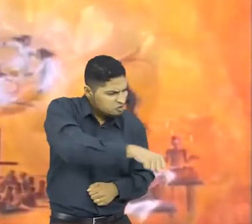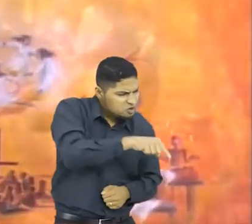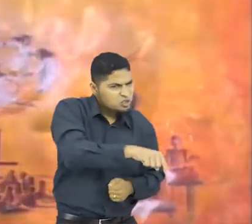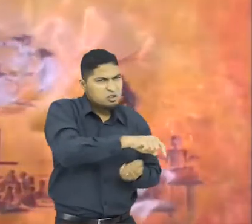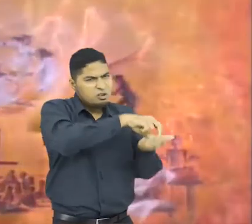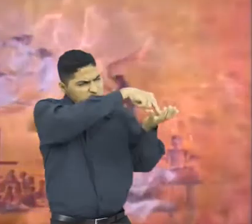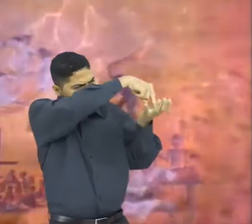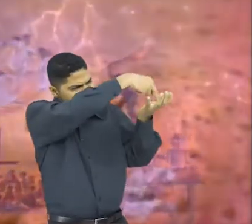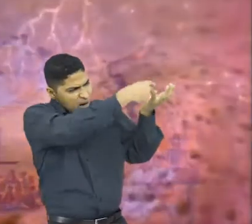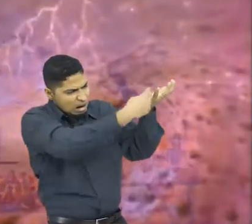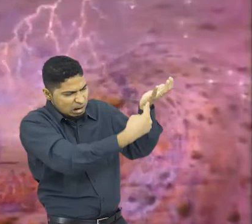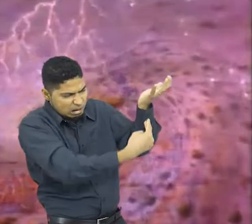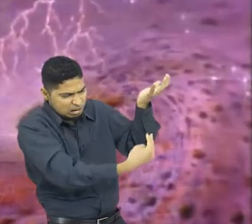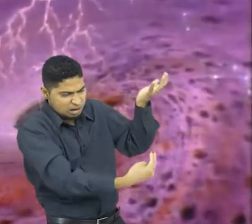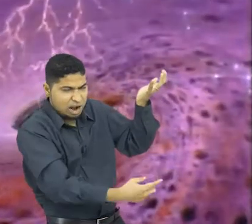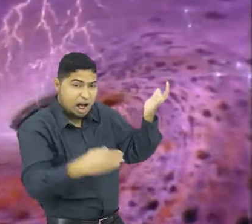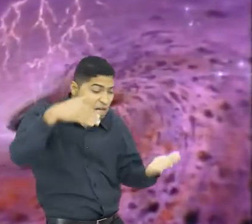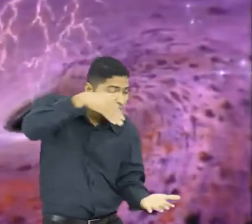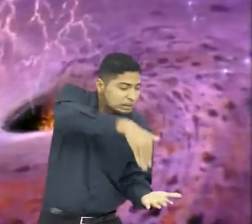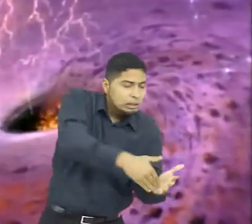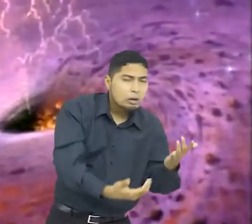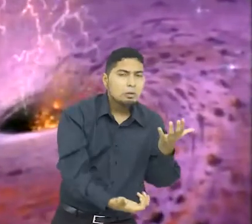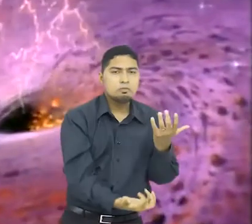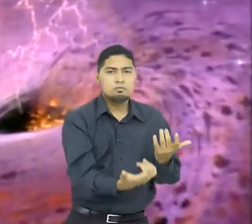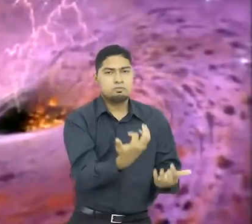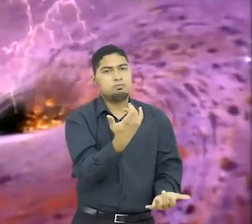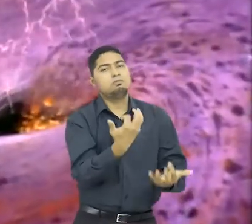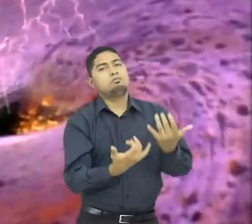será lançado nas profundezas do inferno.